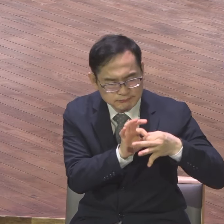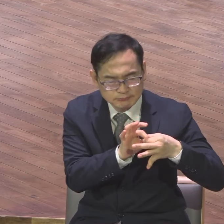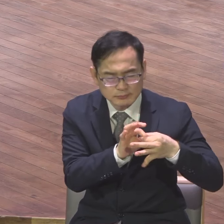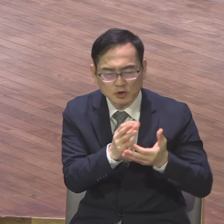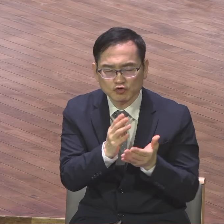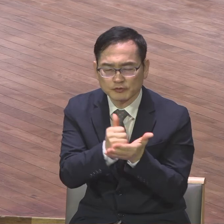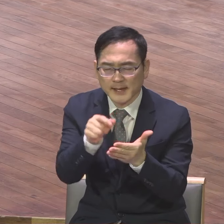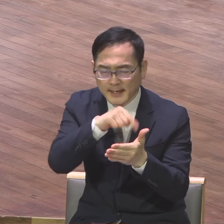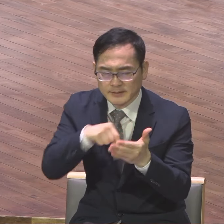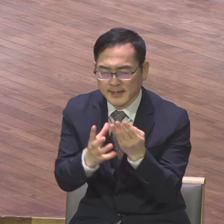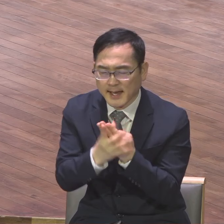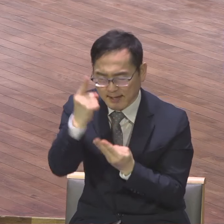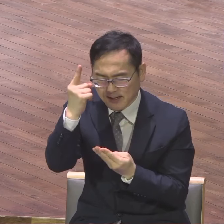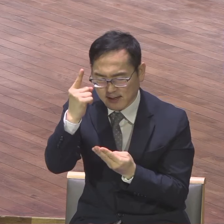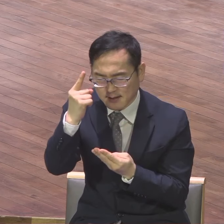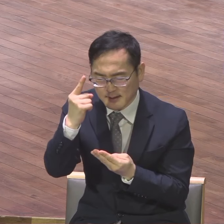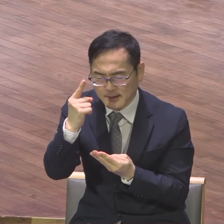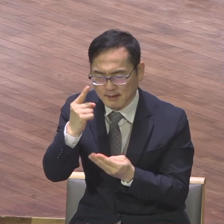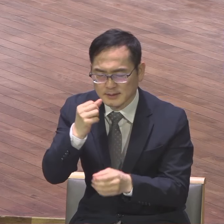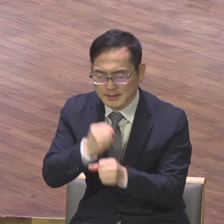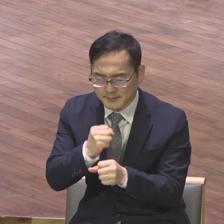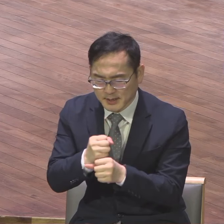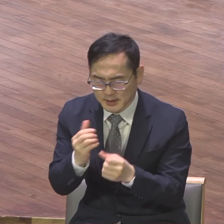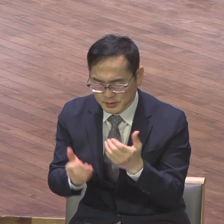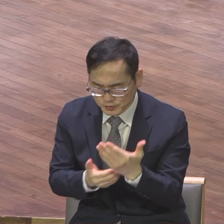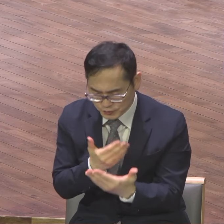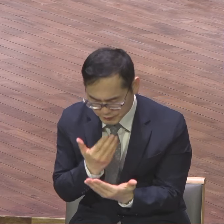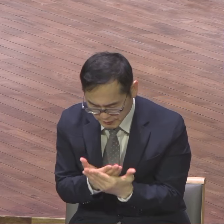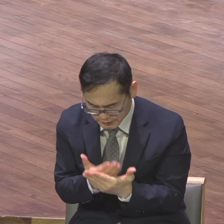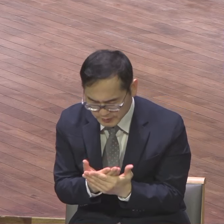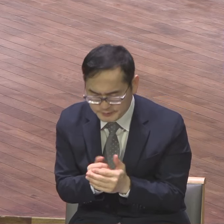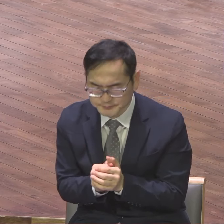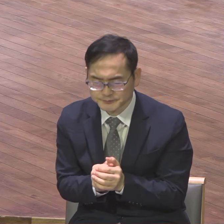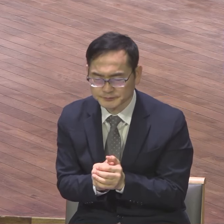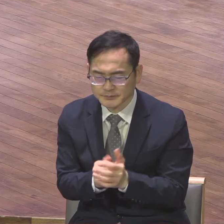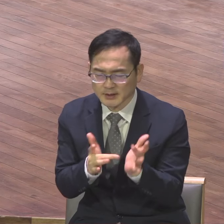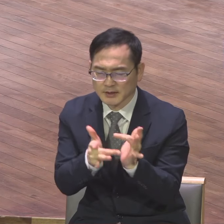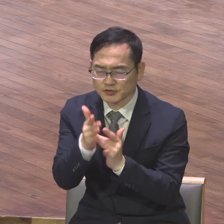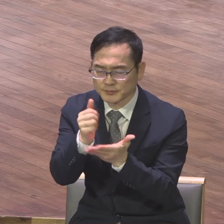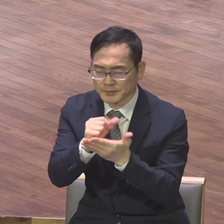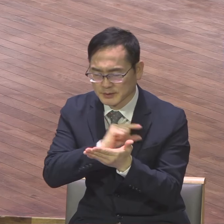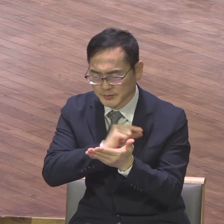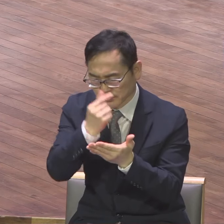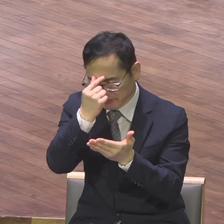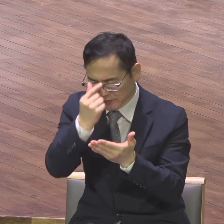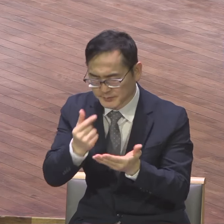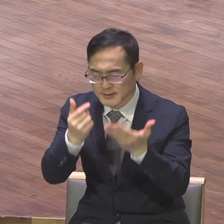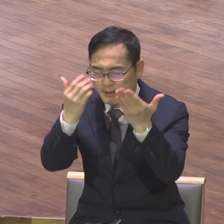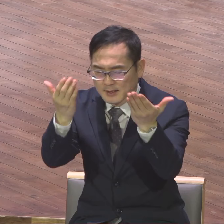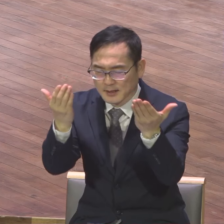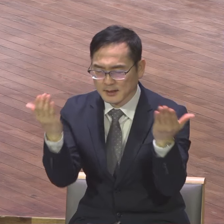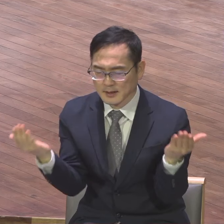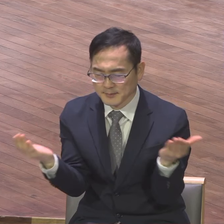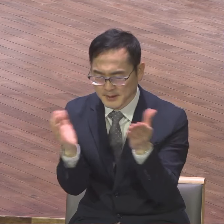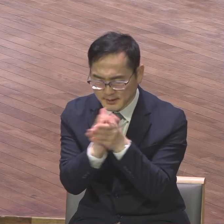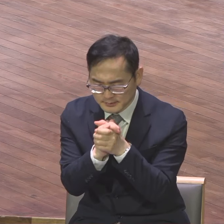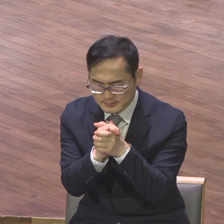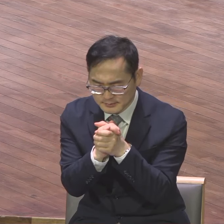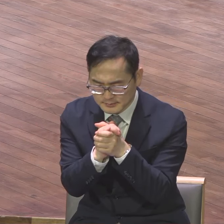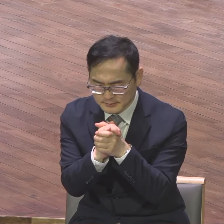안에서 하나 되는 놀라운 원리스의 축복이 누리게 되어 누려지게 하여 주옵소서. 예수 그리스도를 받들어 기도합니다. 아멘.